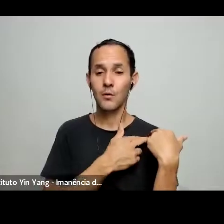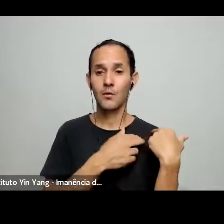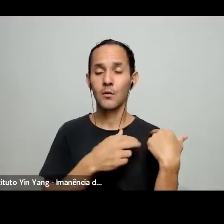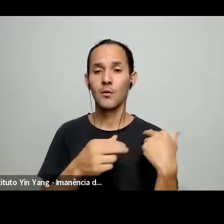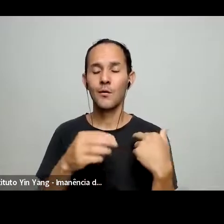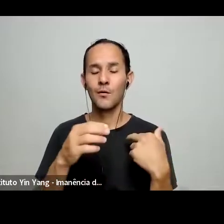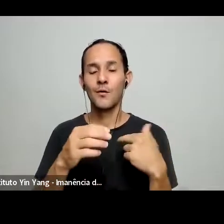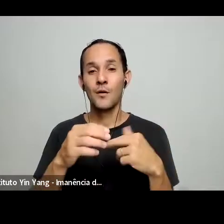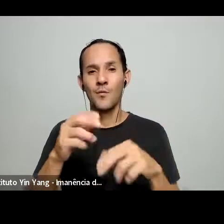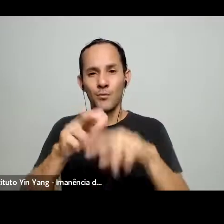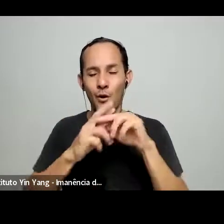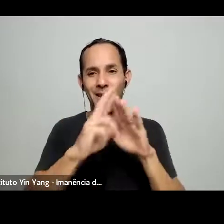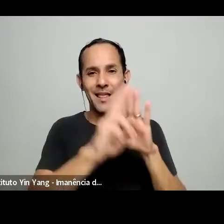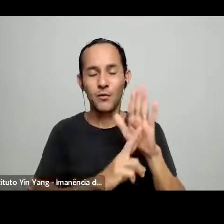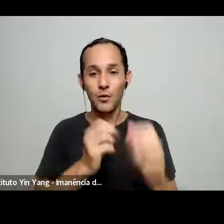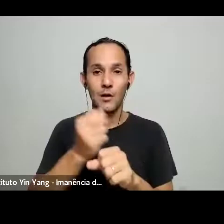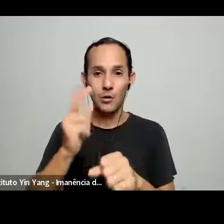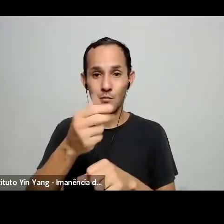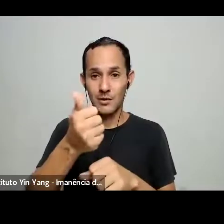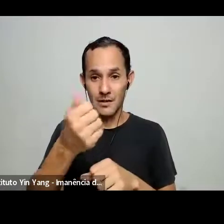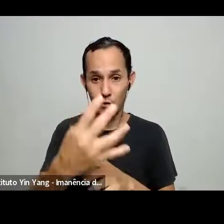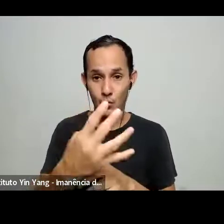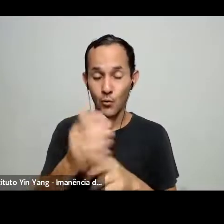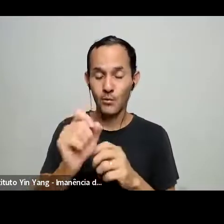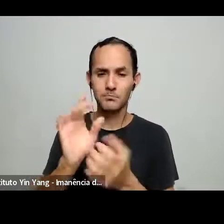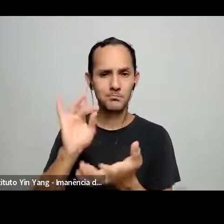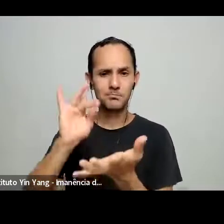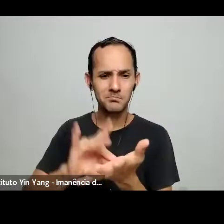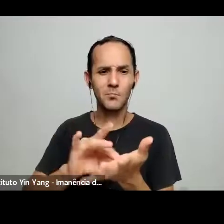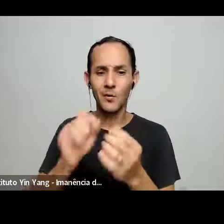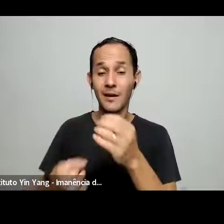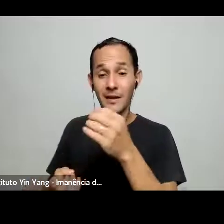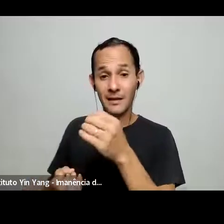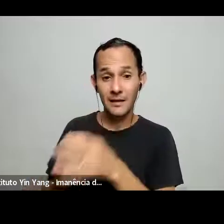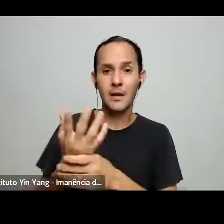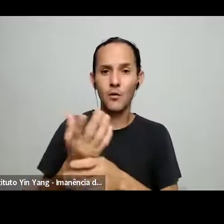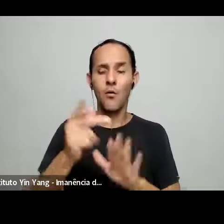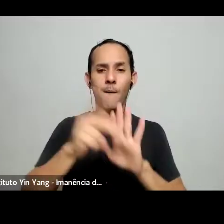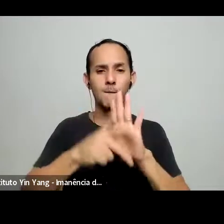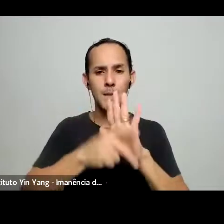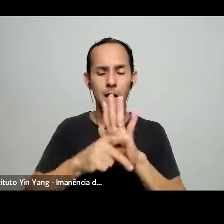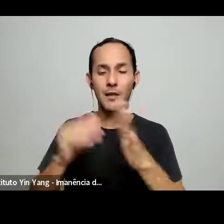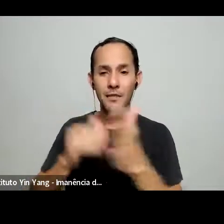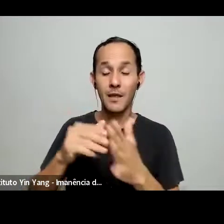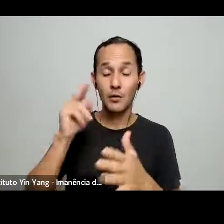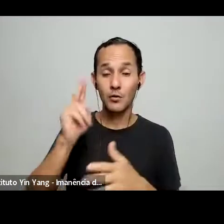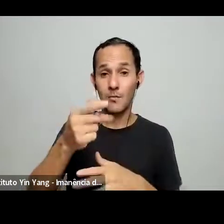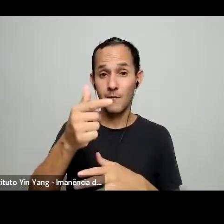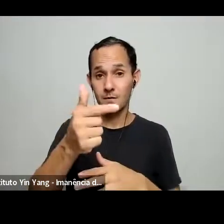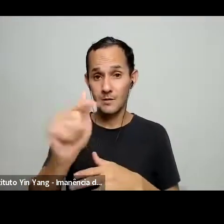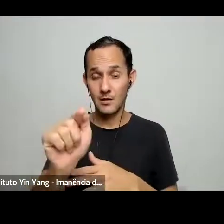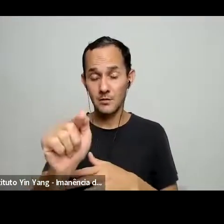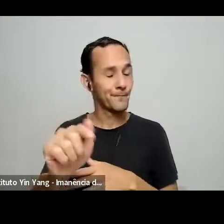especialmente após o relatório de 2014, em realmente criar um planejamento até 2027